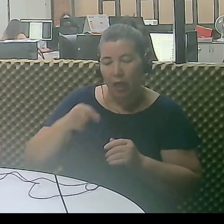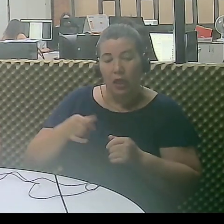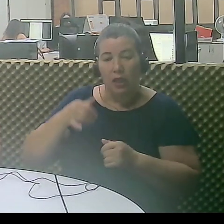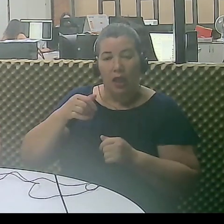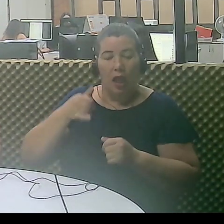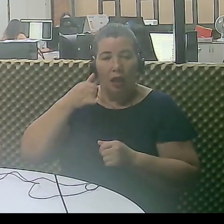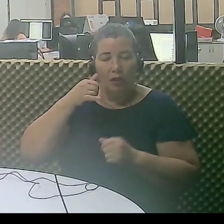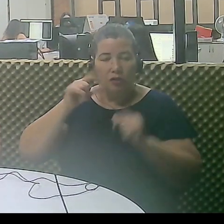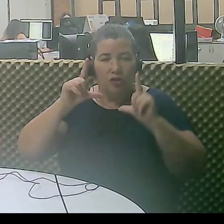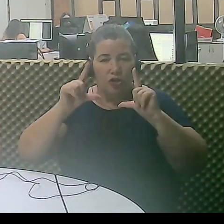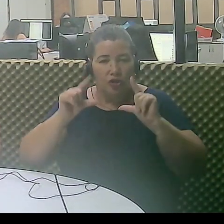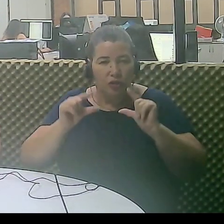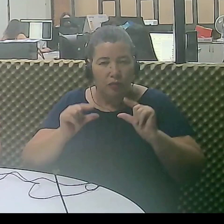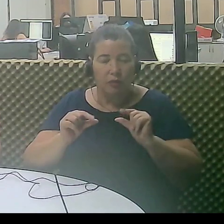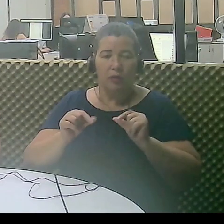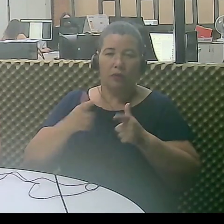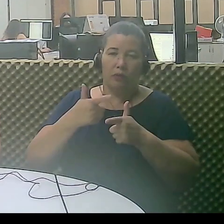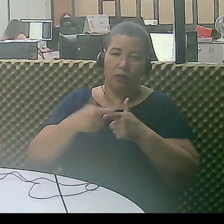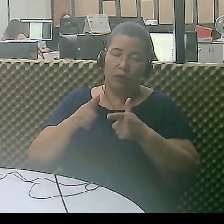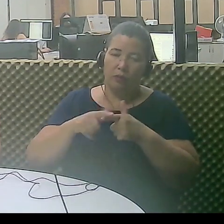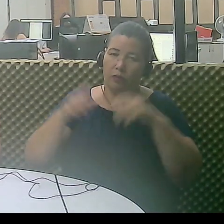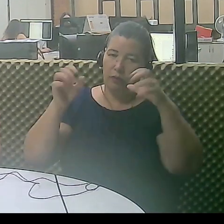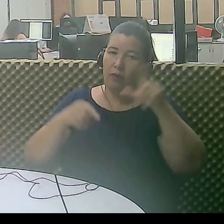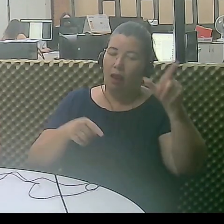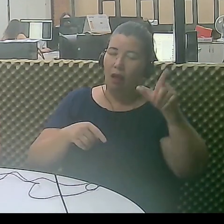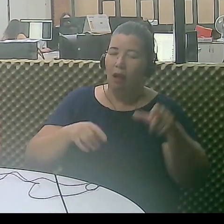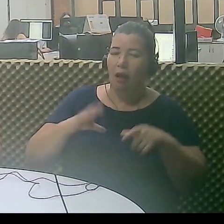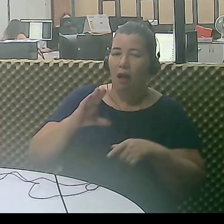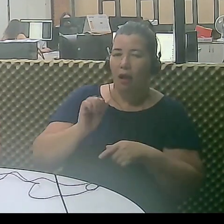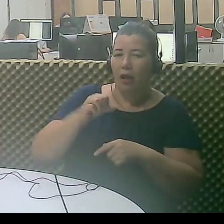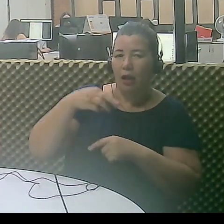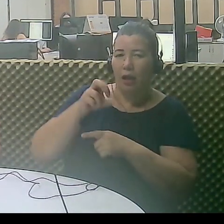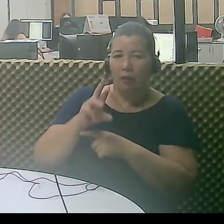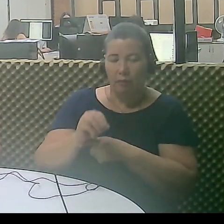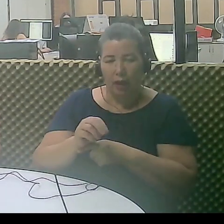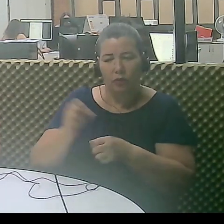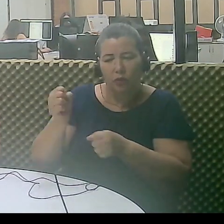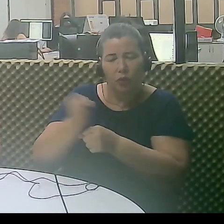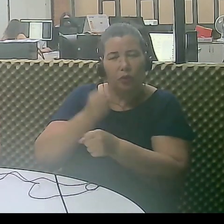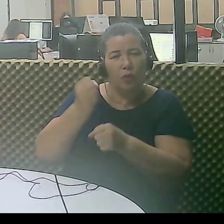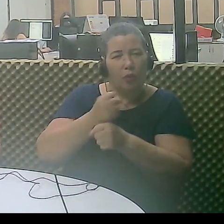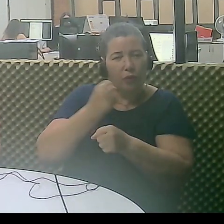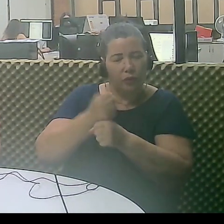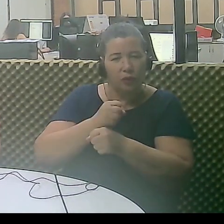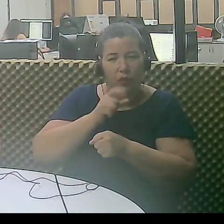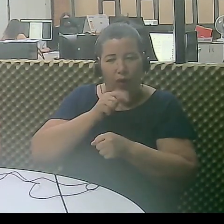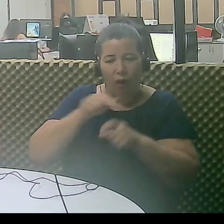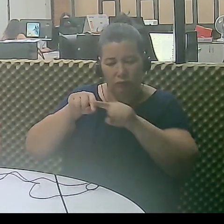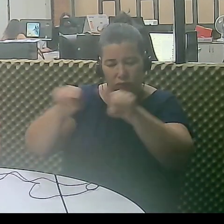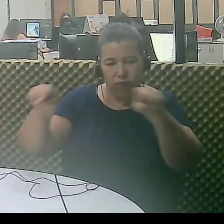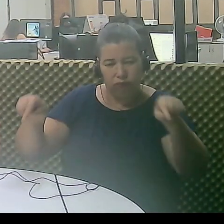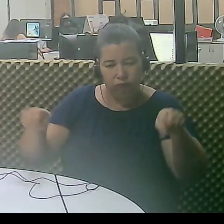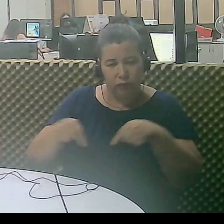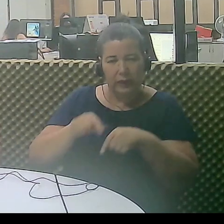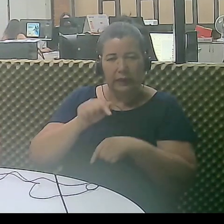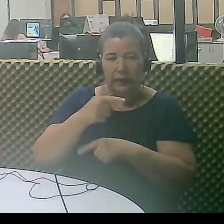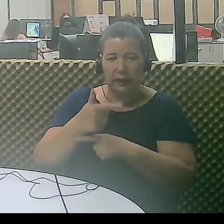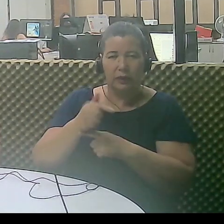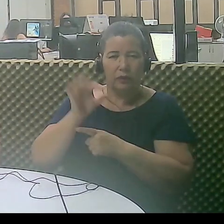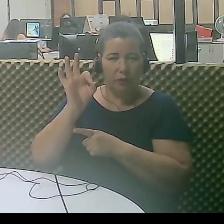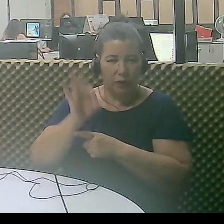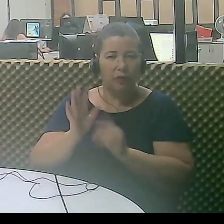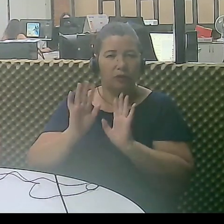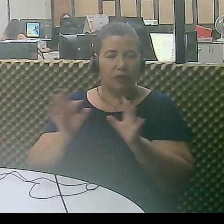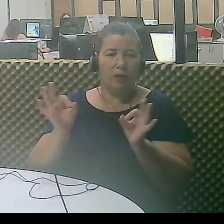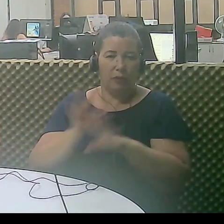chuvas, como a construção da represa do Camaro, que já está em 72% da conclusão, e a adoção de sinalização